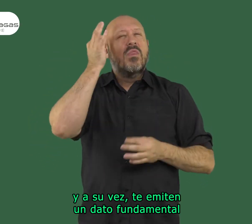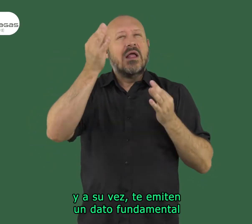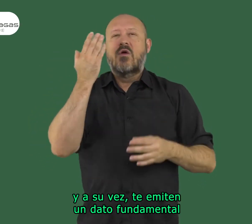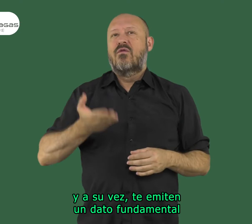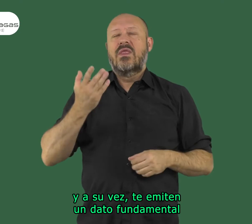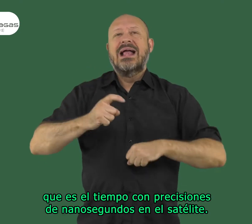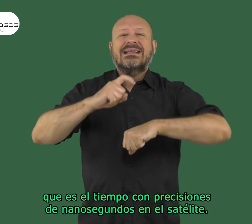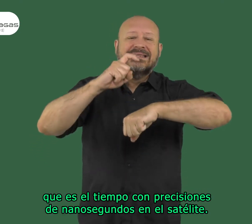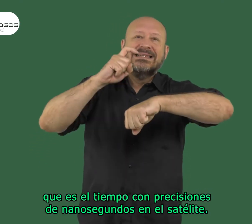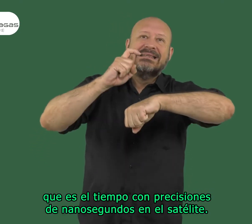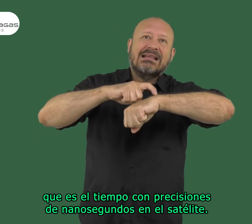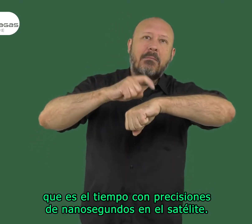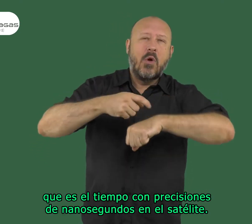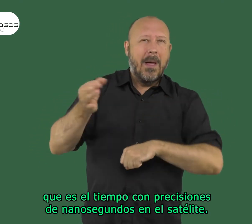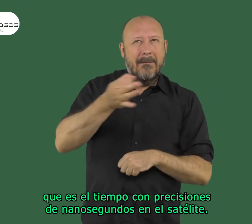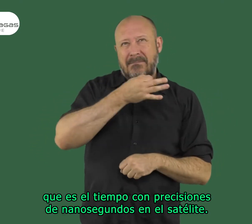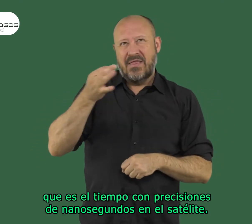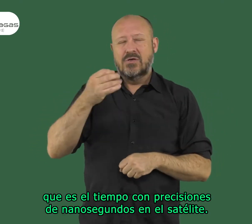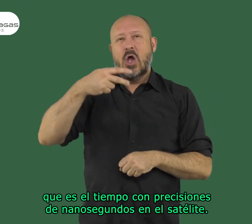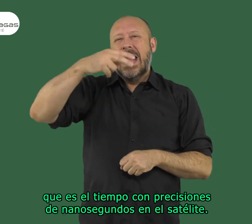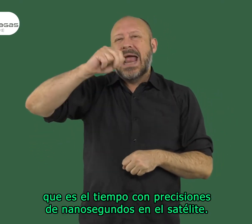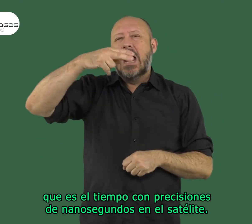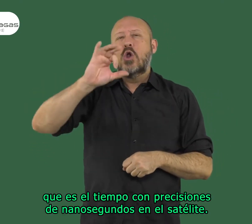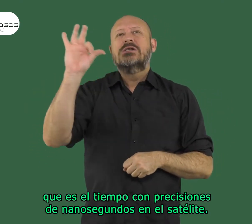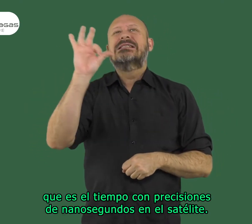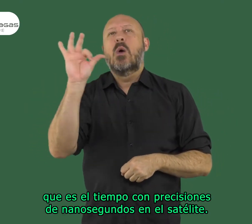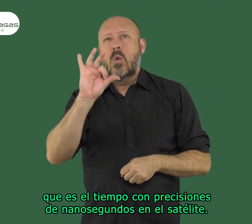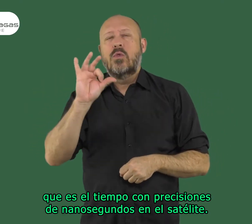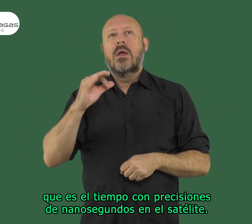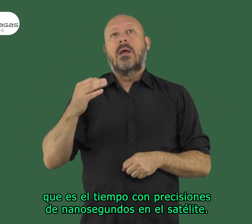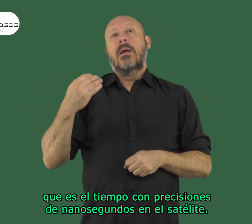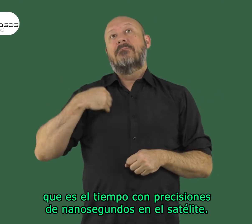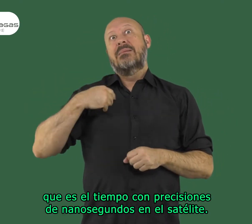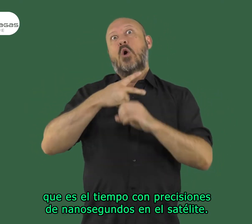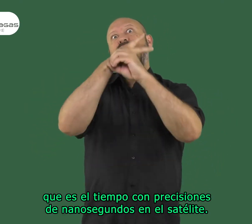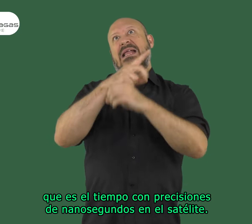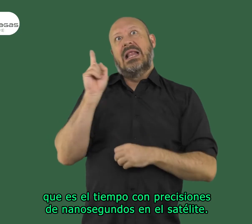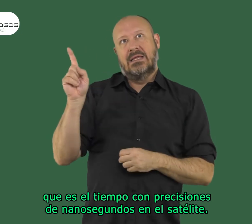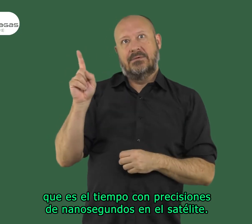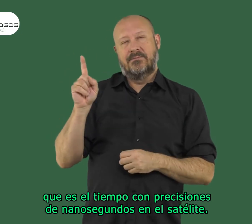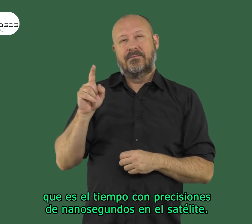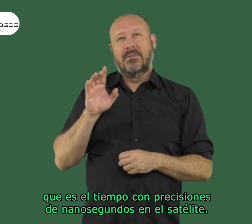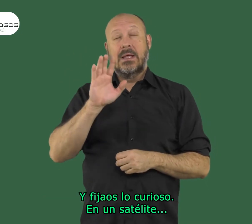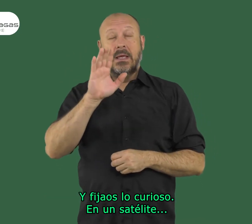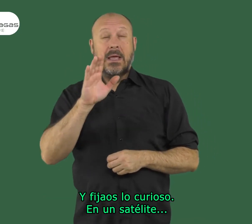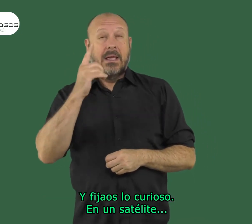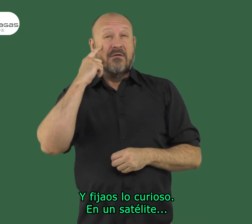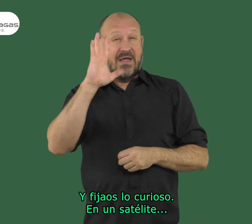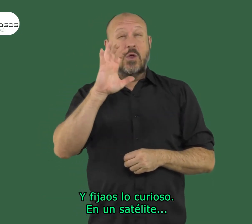dato fundamental, que es el tiempo con precisiones de nanosegundos en el satélite.